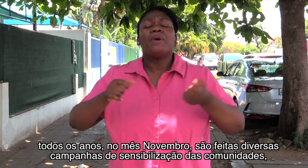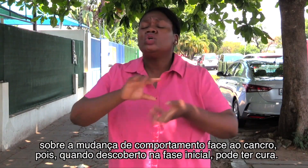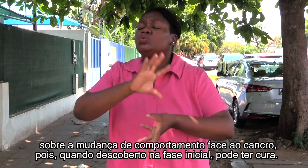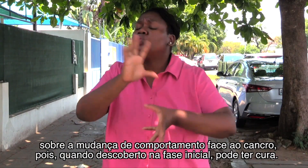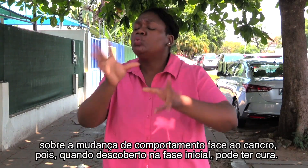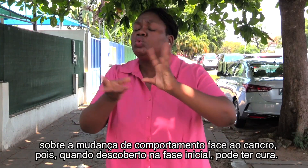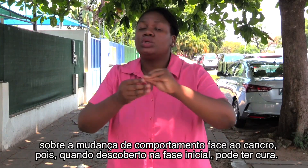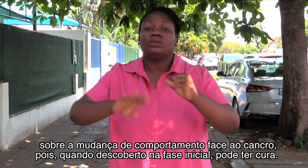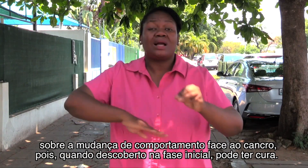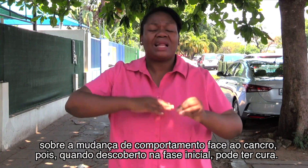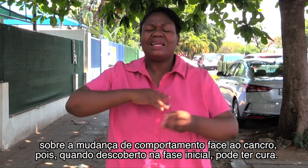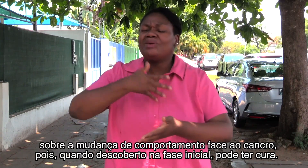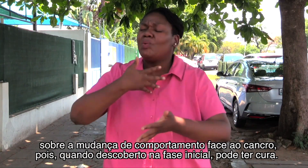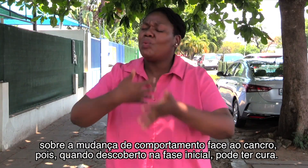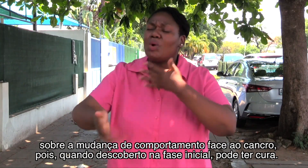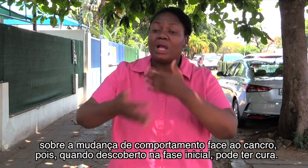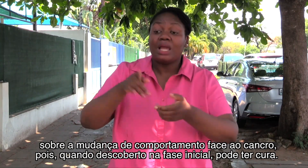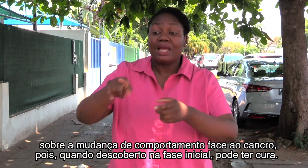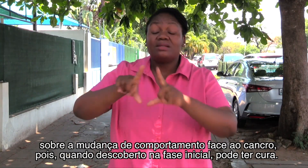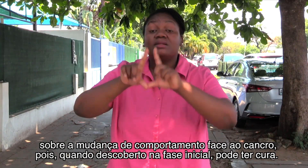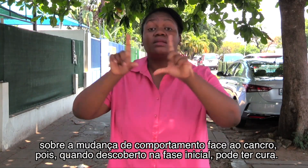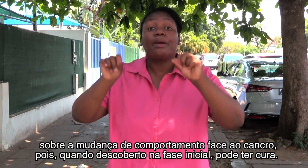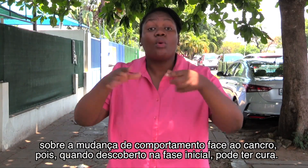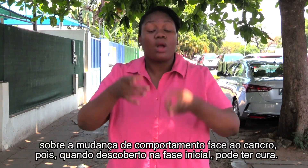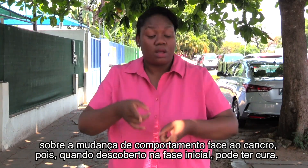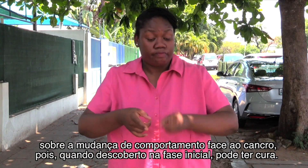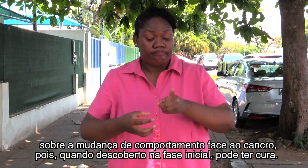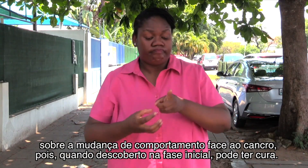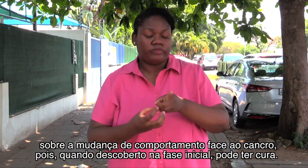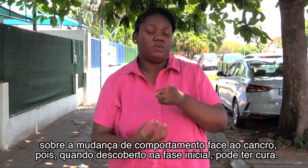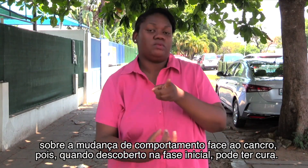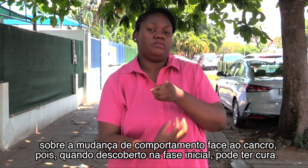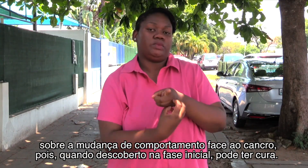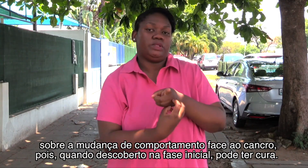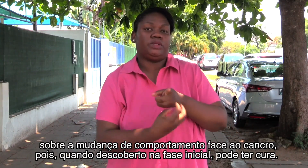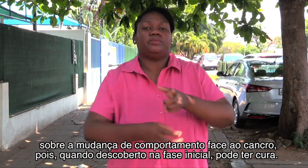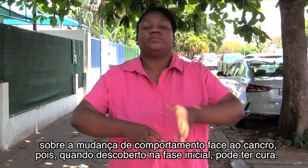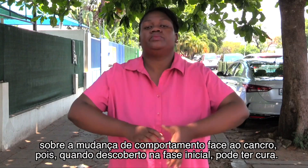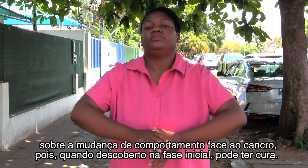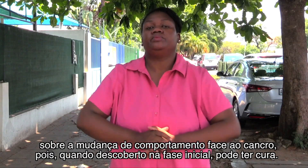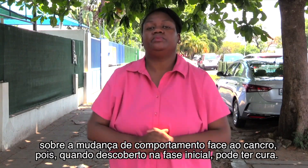sobre a mudança de comportamento face ao cancro, pois, quando descoberto na fase inicial, pode ter cura.